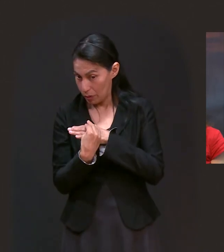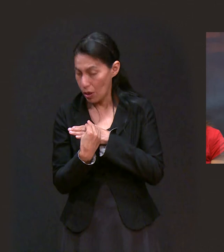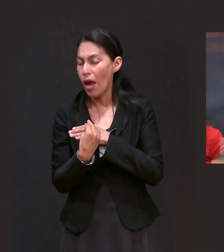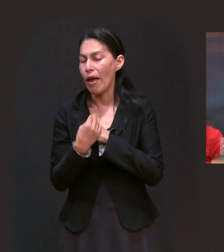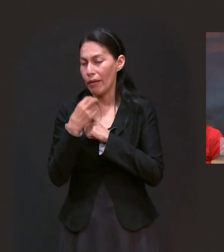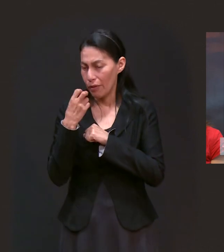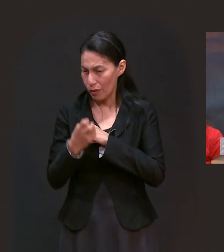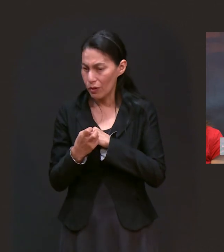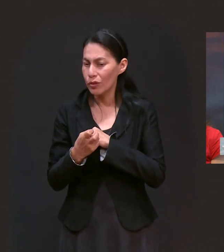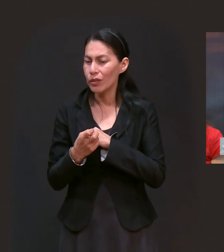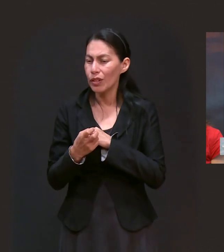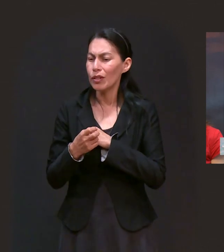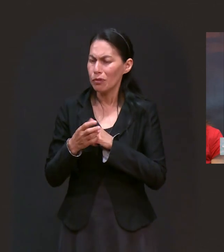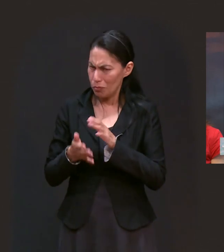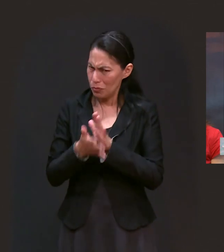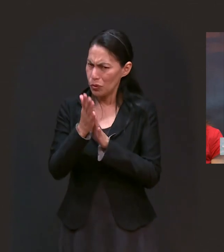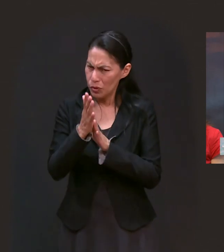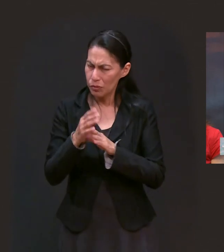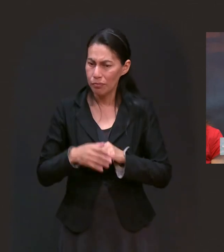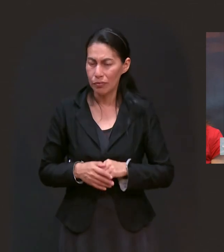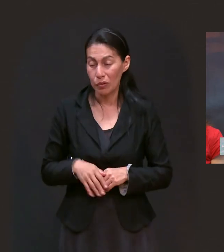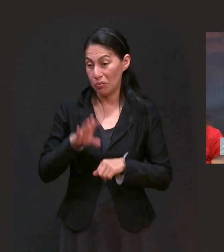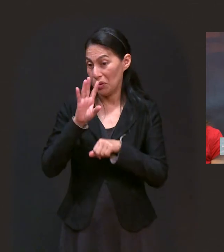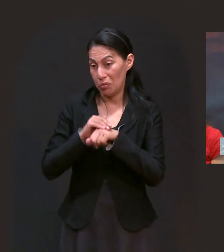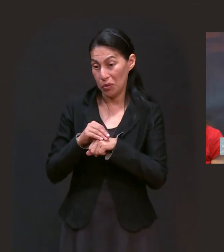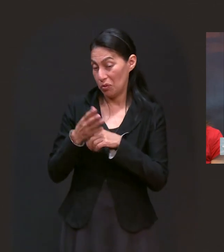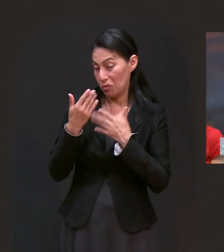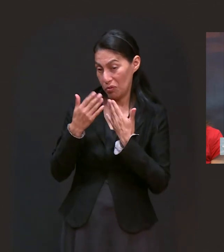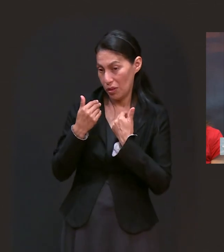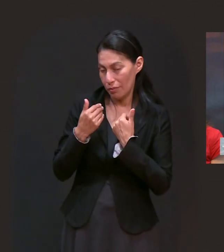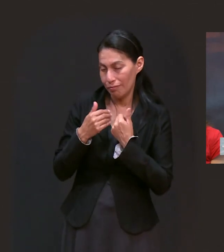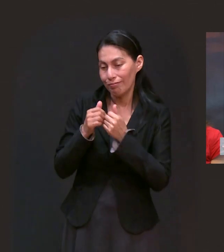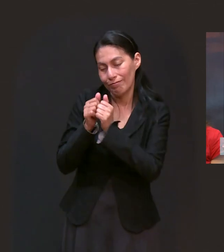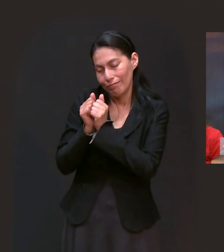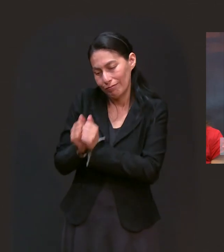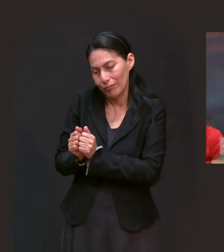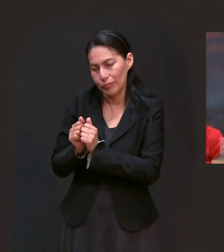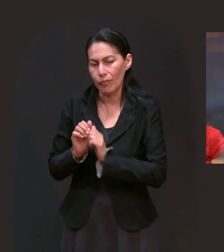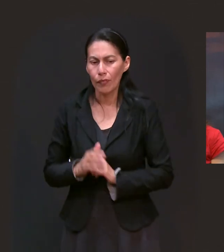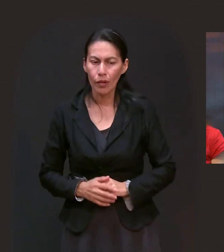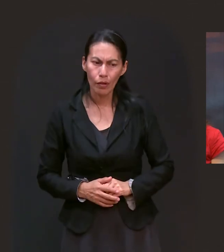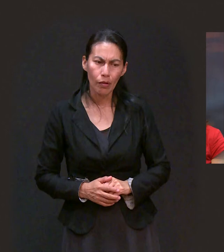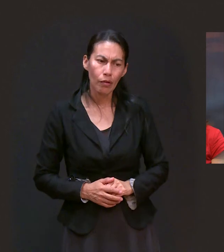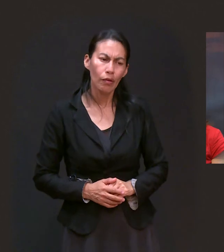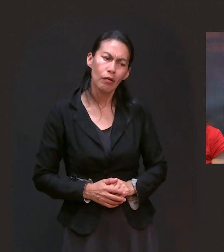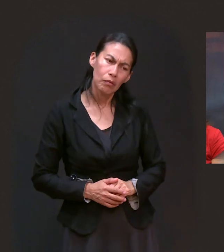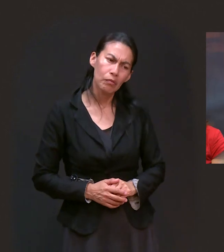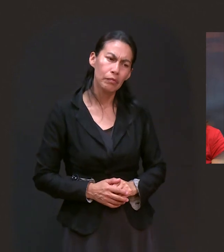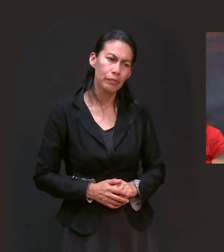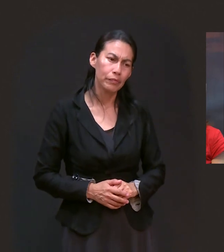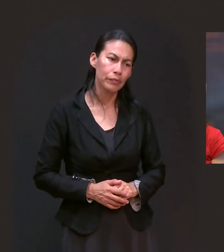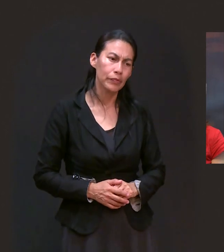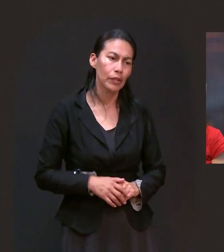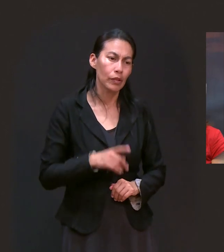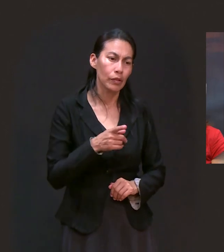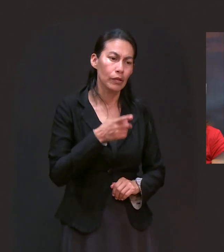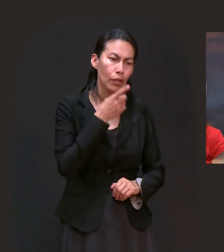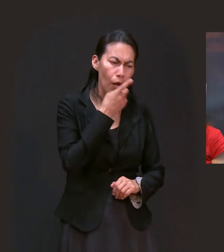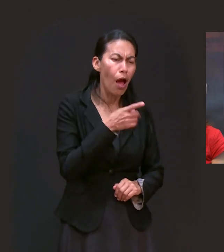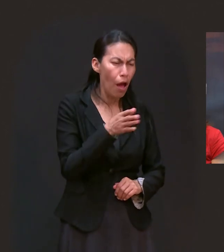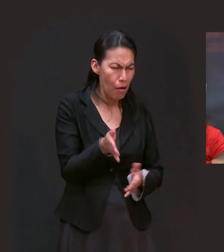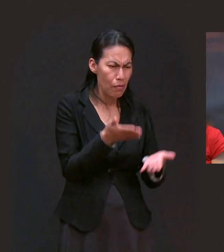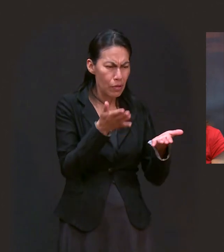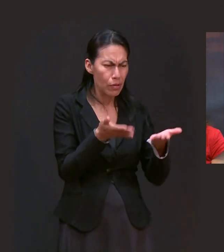pues si mejorar el progreso y tuvimos yo tuve la reunión con él y me dice no simbolismo